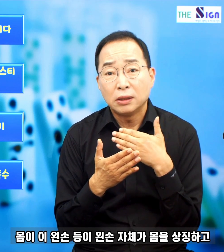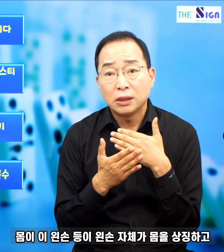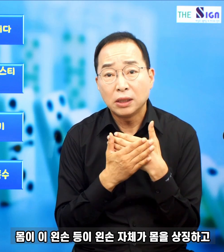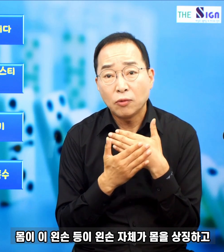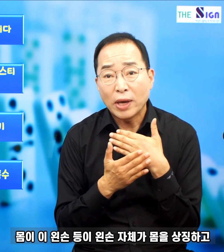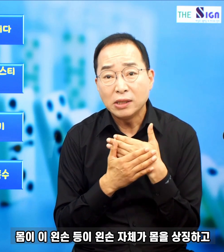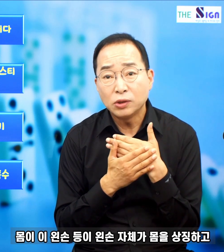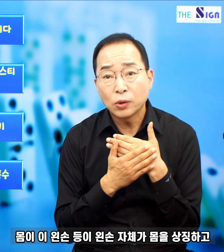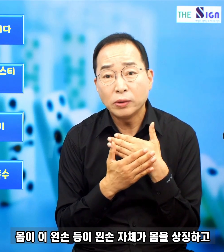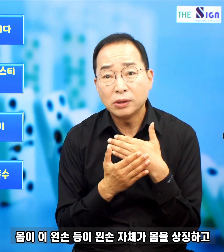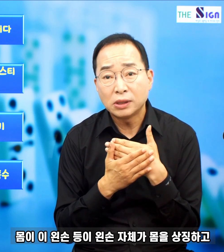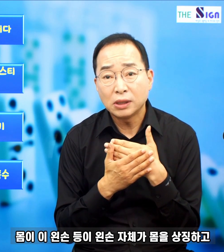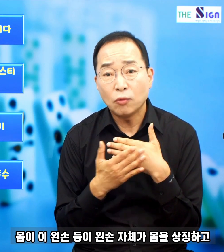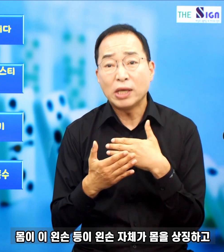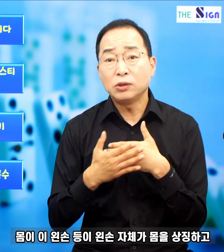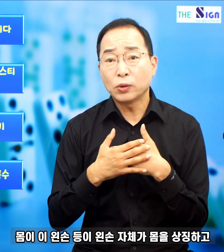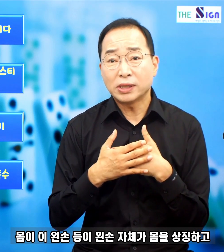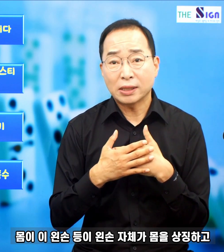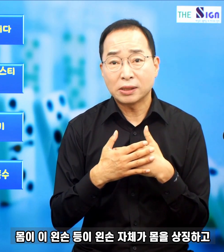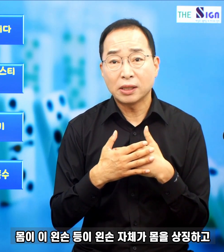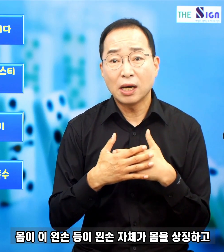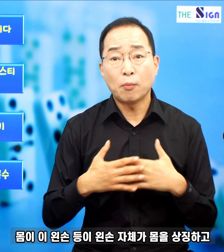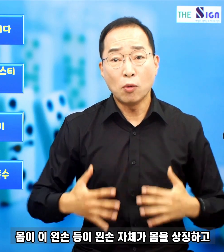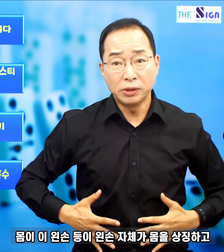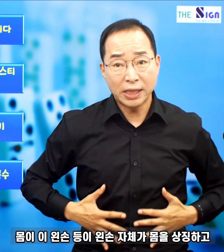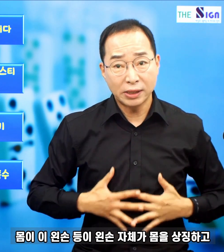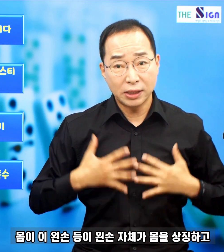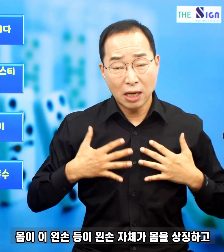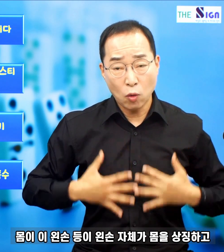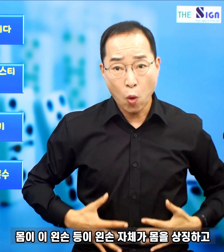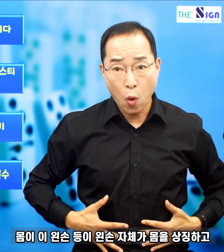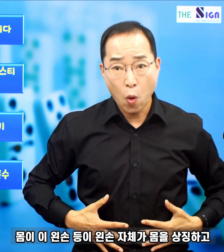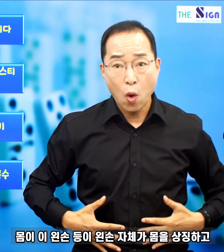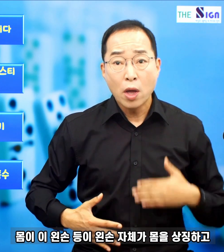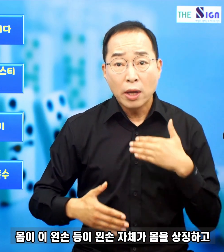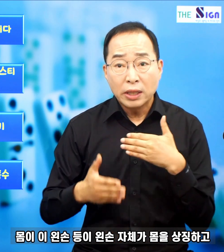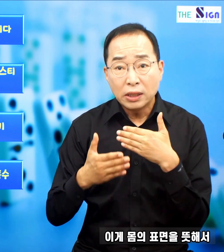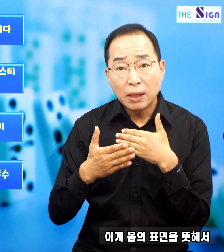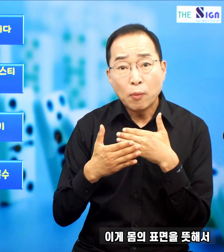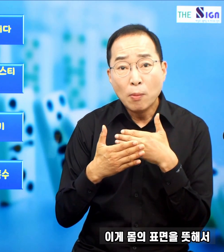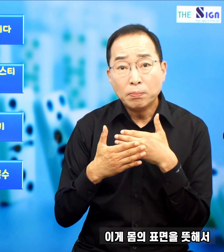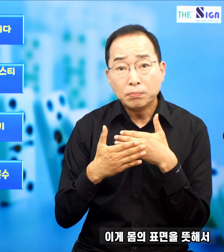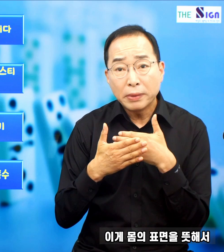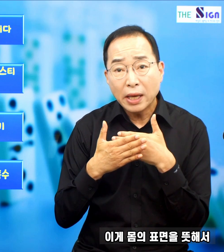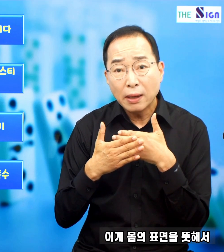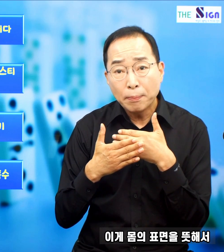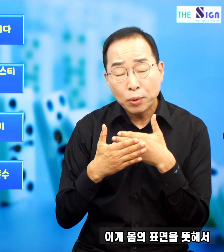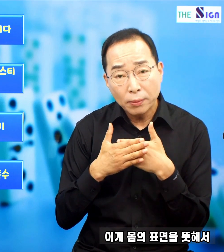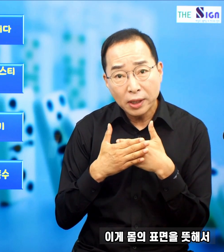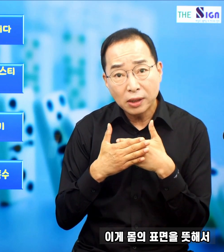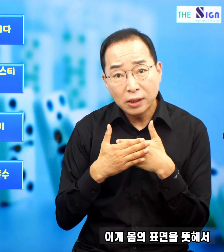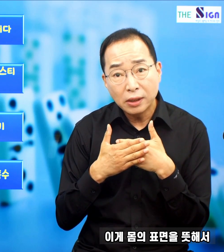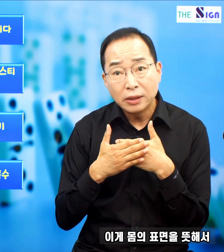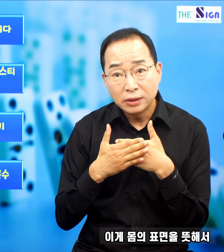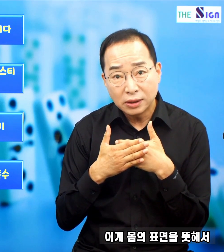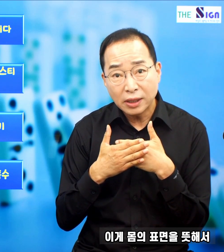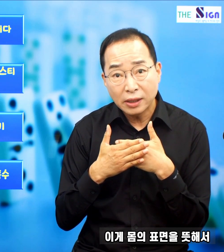이 왼손 자체가 몸을 상징하고, 이게 몸의 표면을